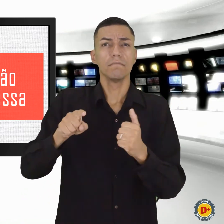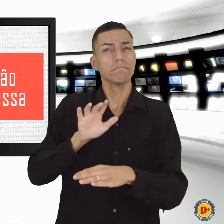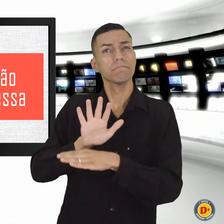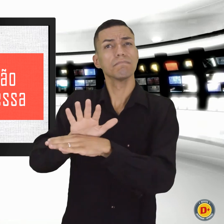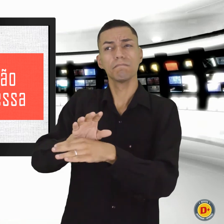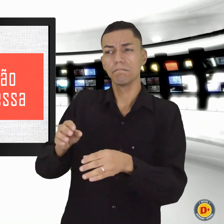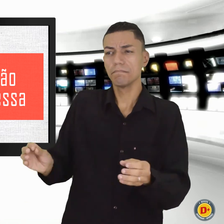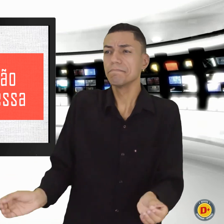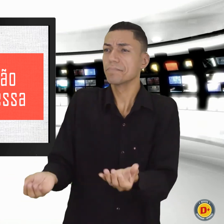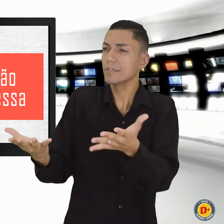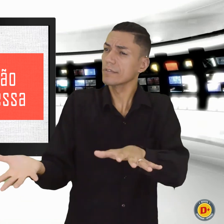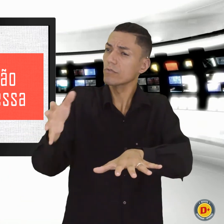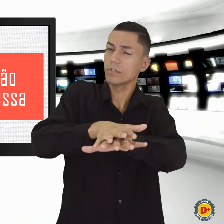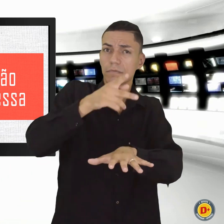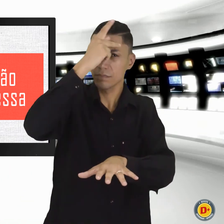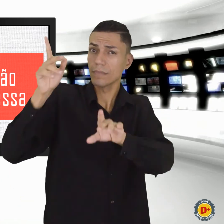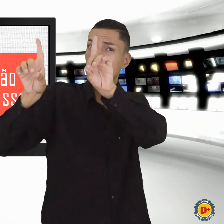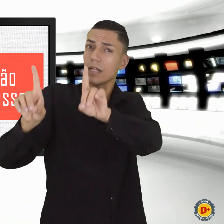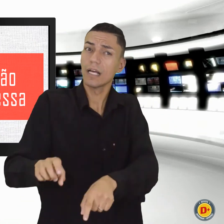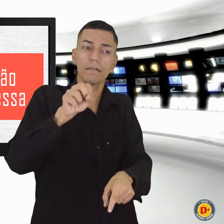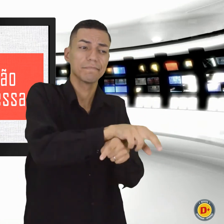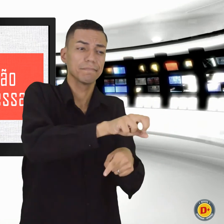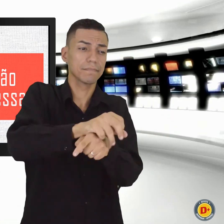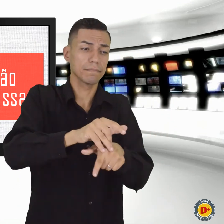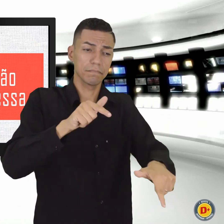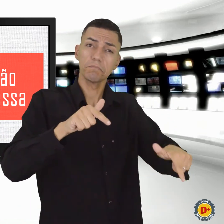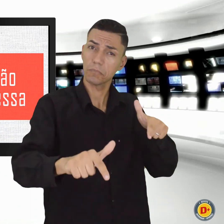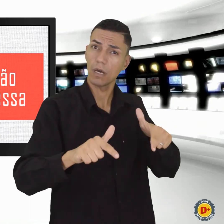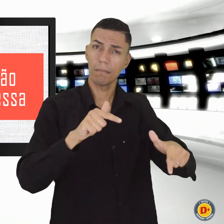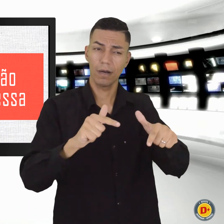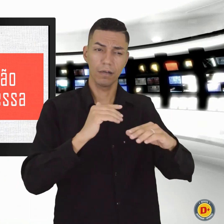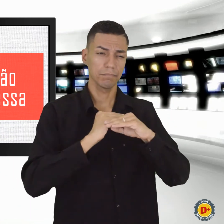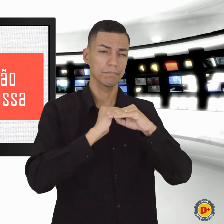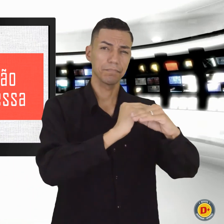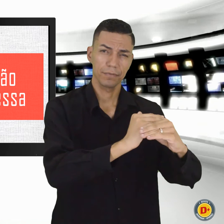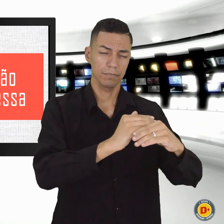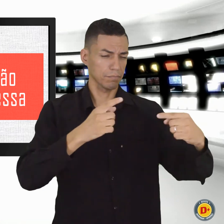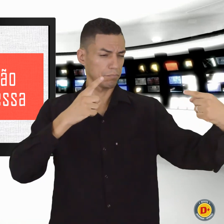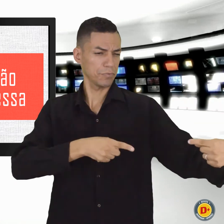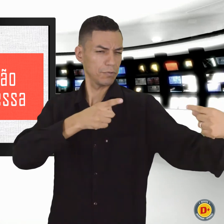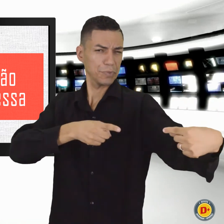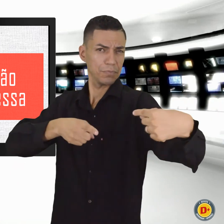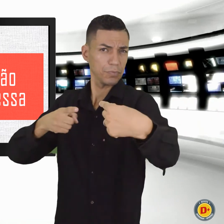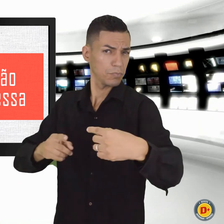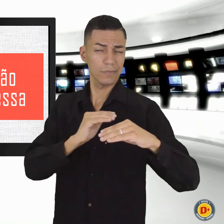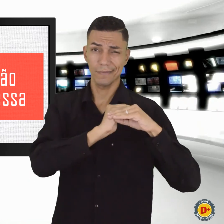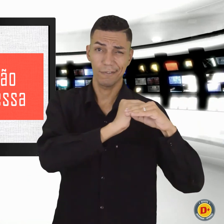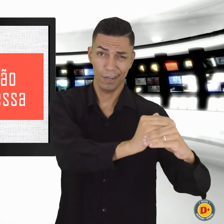no trabalho a colocação competitiva em igualdade de oportunidades com as demais pessoas,